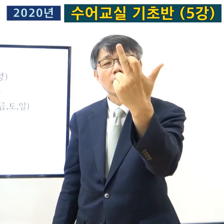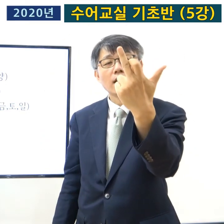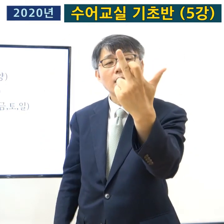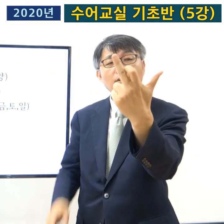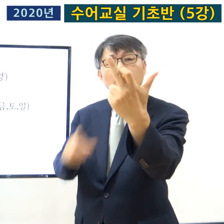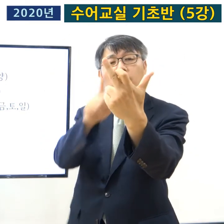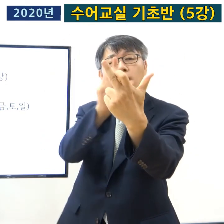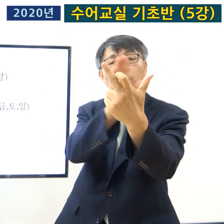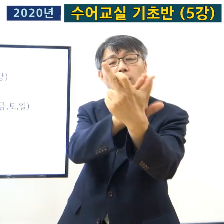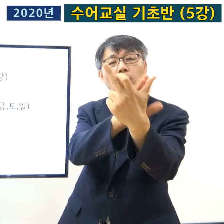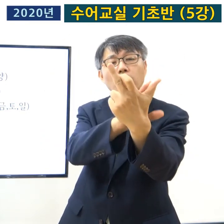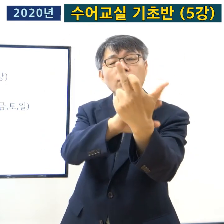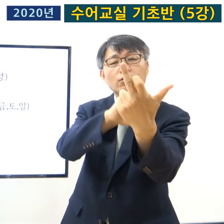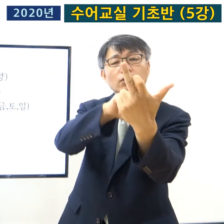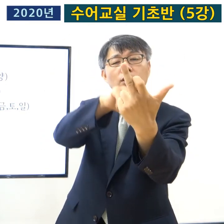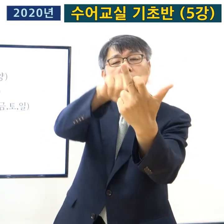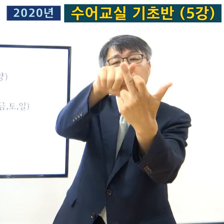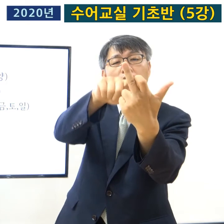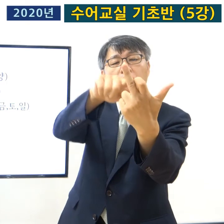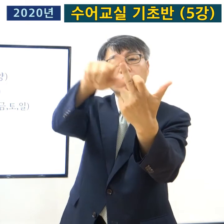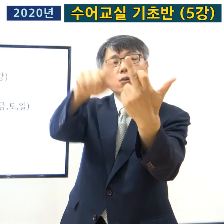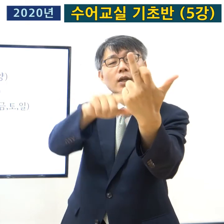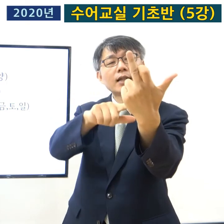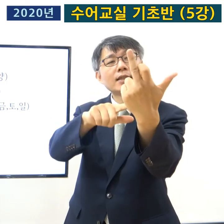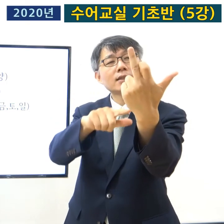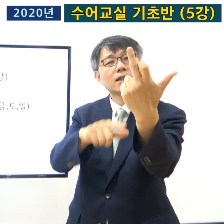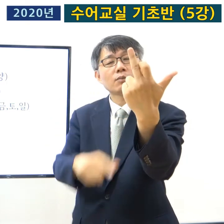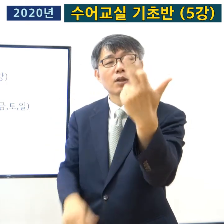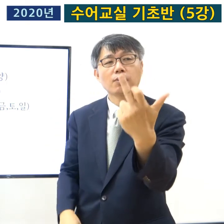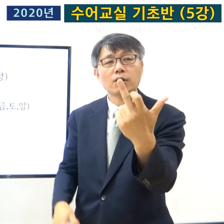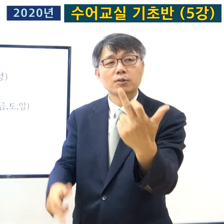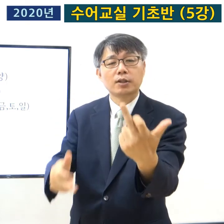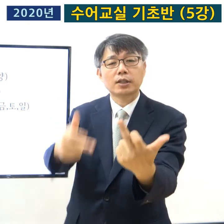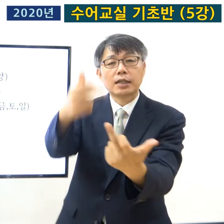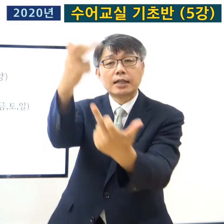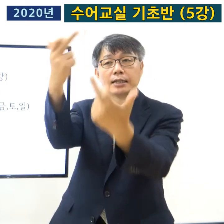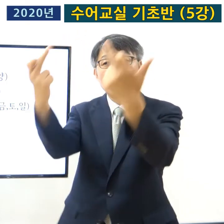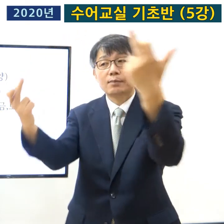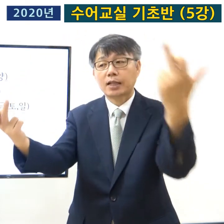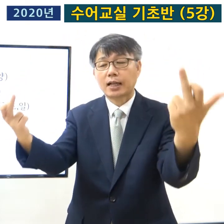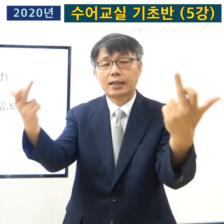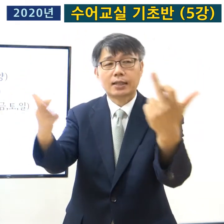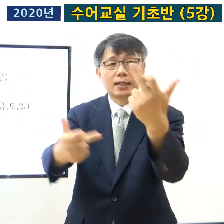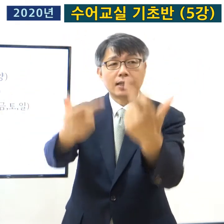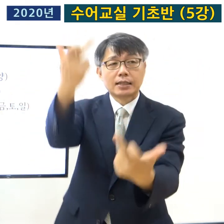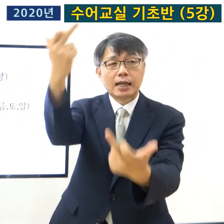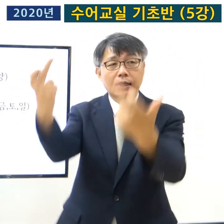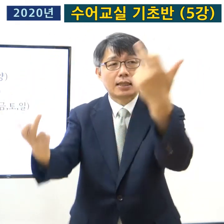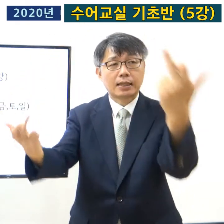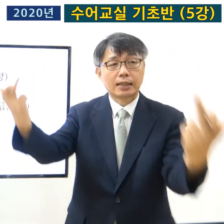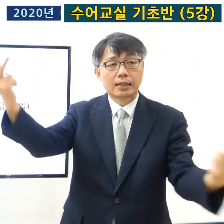이렇게 표현하고 여기도 이렇게 산처럼 이렇게 표현해 주시면 산입니다. 산